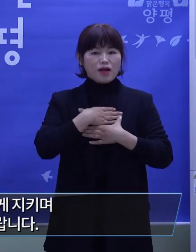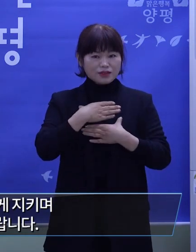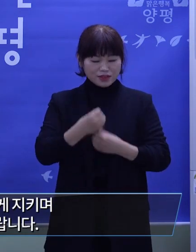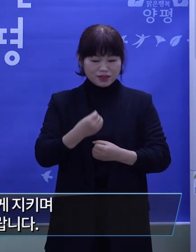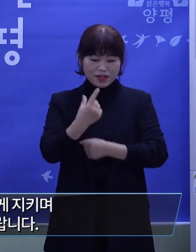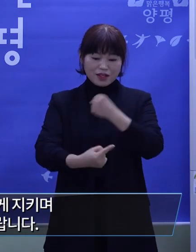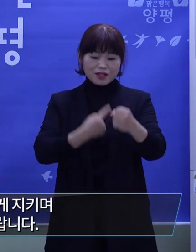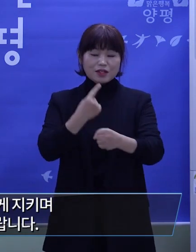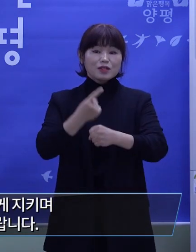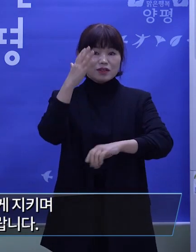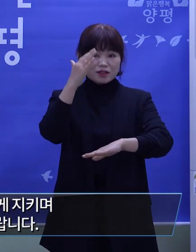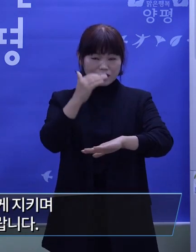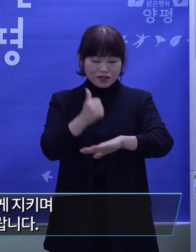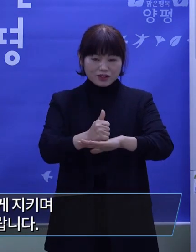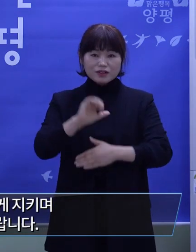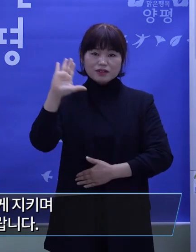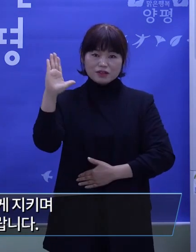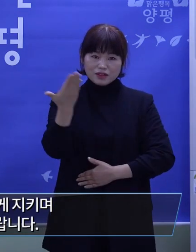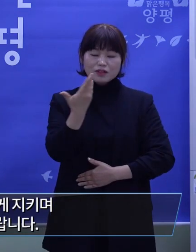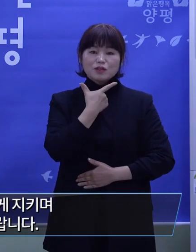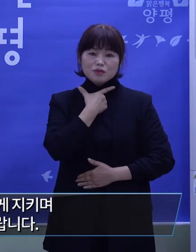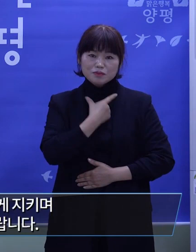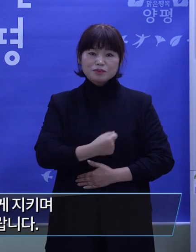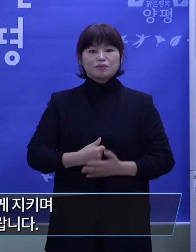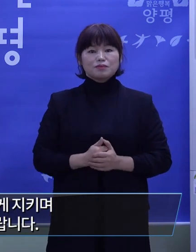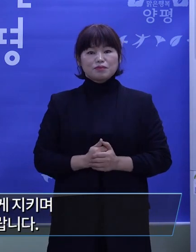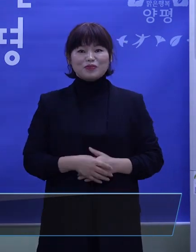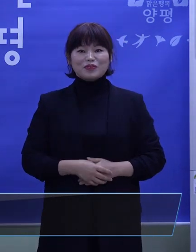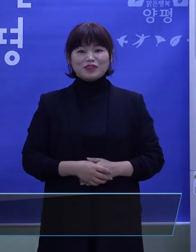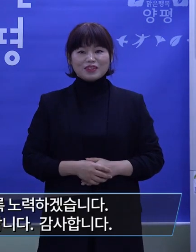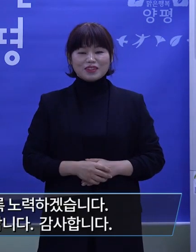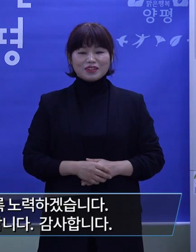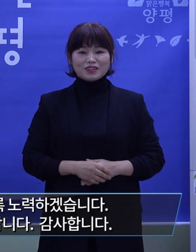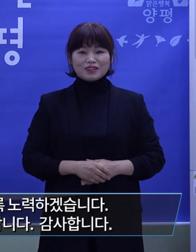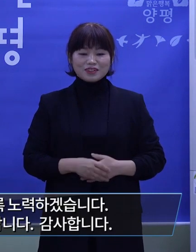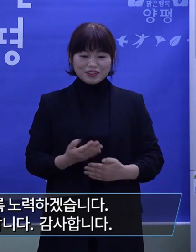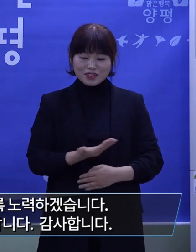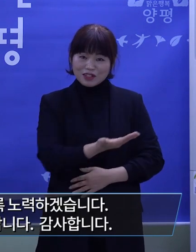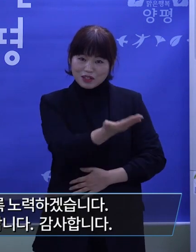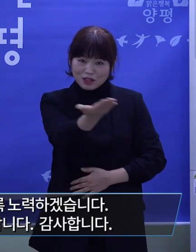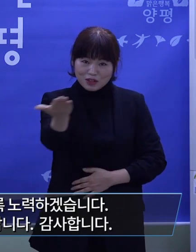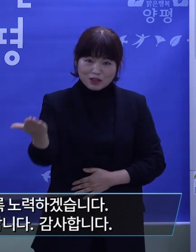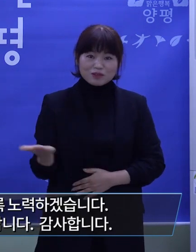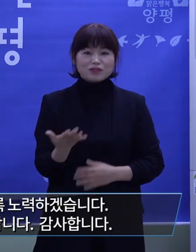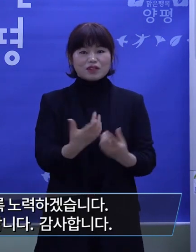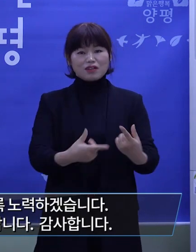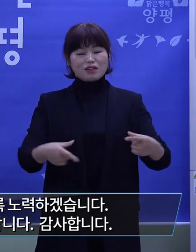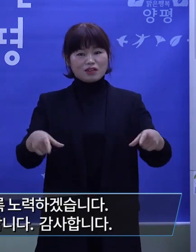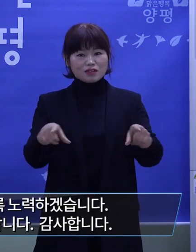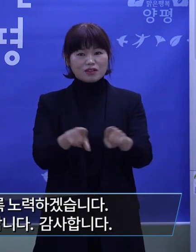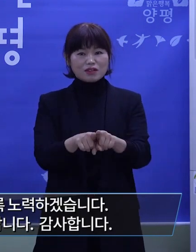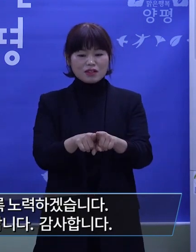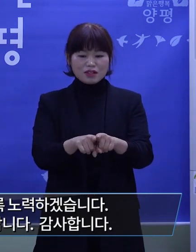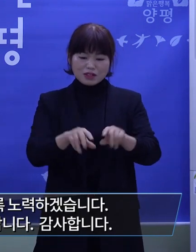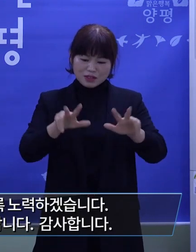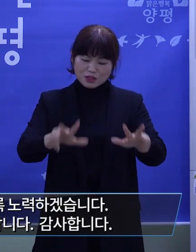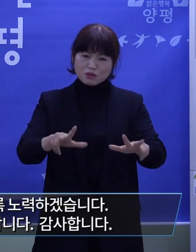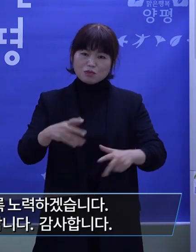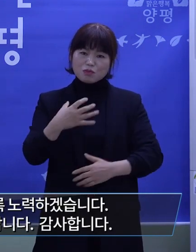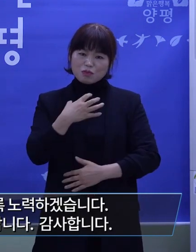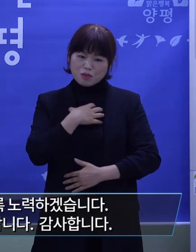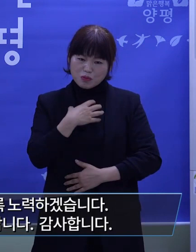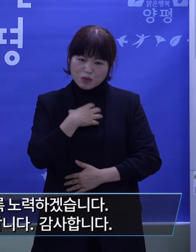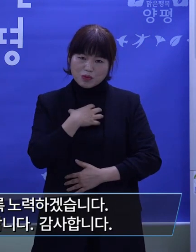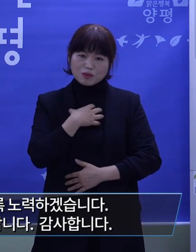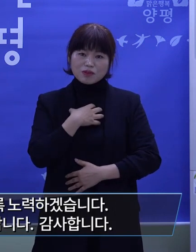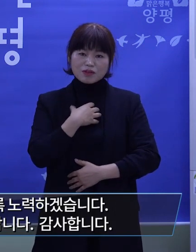안전한 연말연시가 되기를 바랍니다. 국민 여러분과 함께 이 위기를 최대한